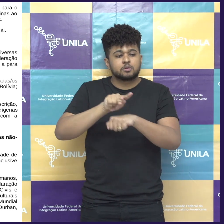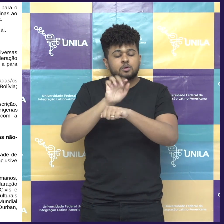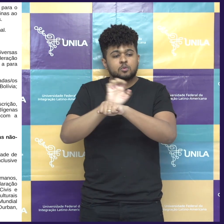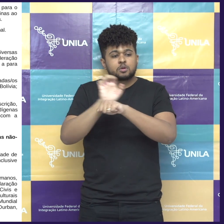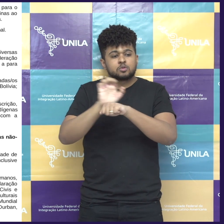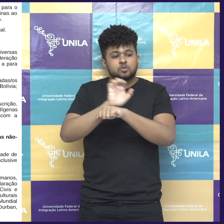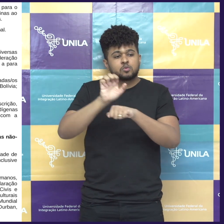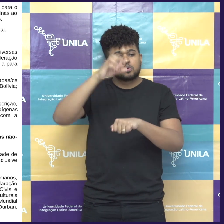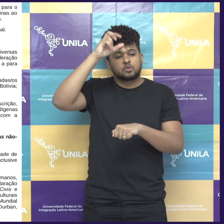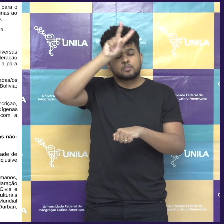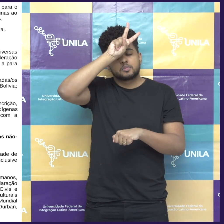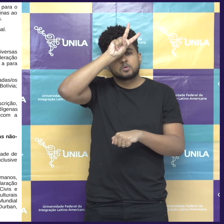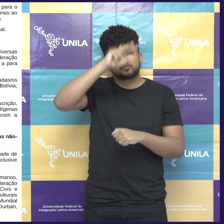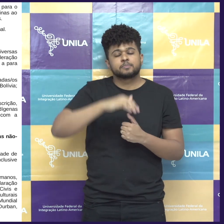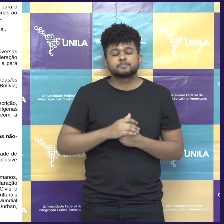Peru.